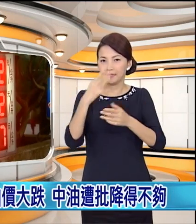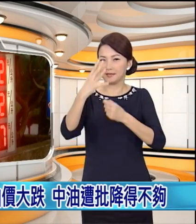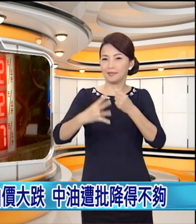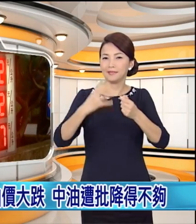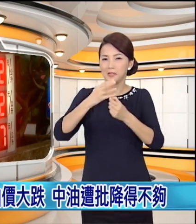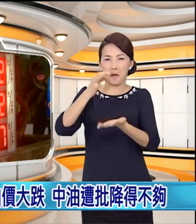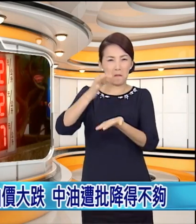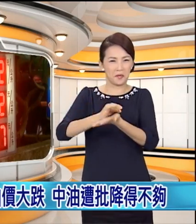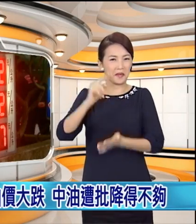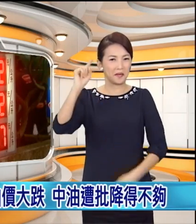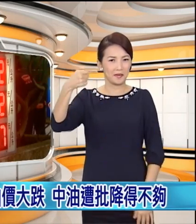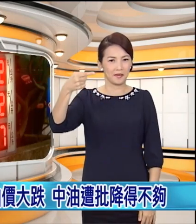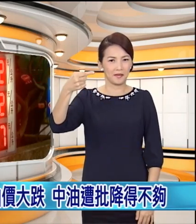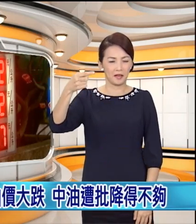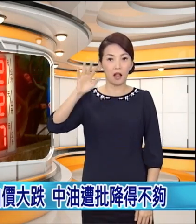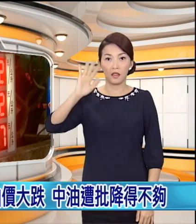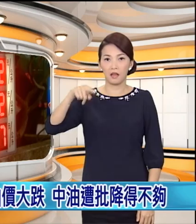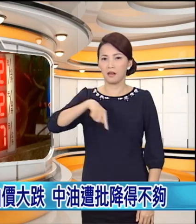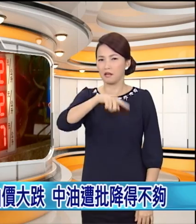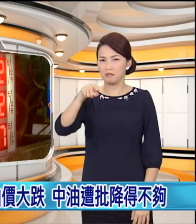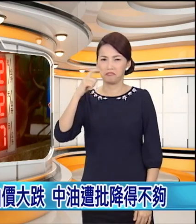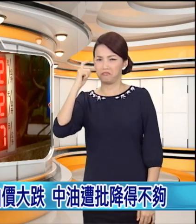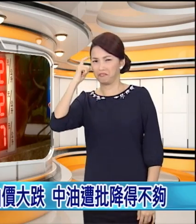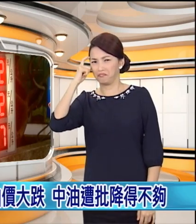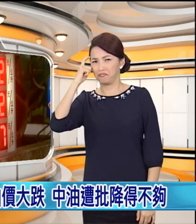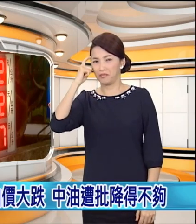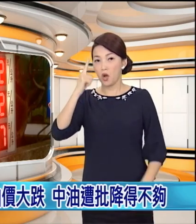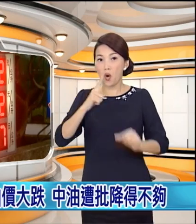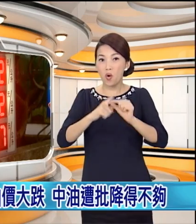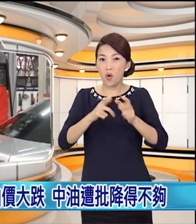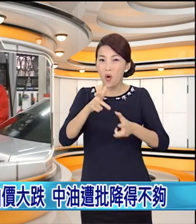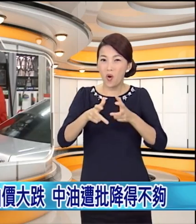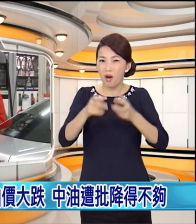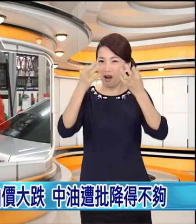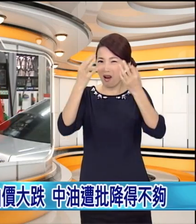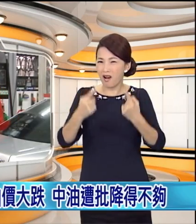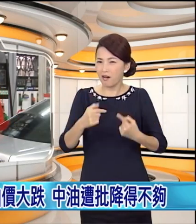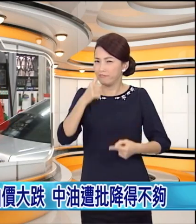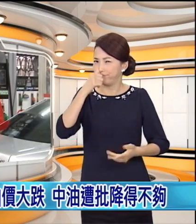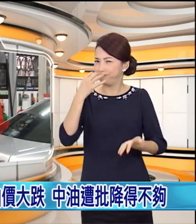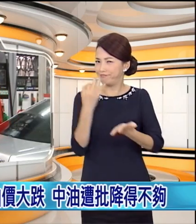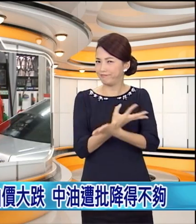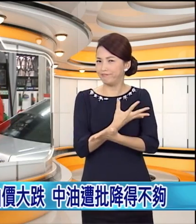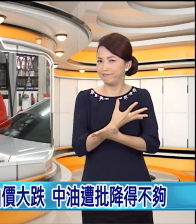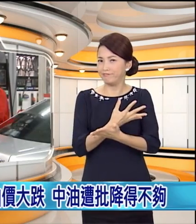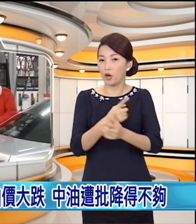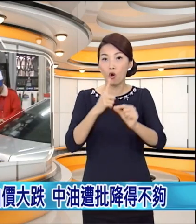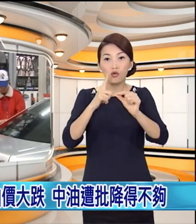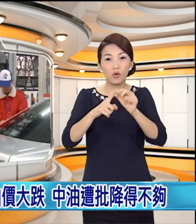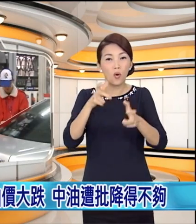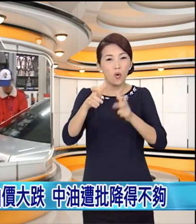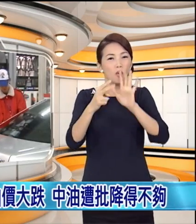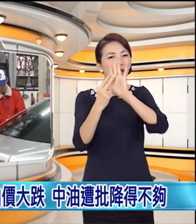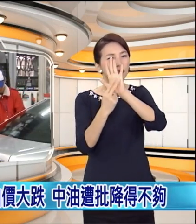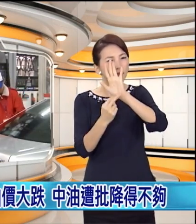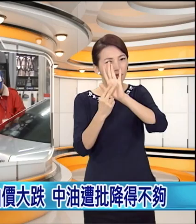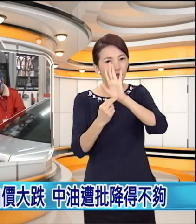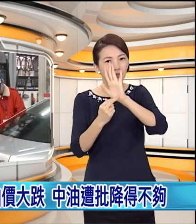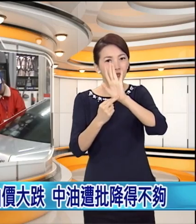逼近四年新低。不过外界还是质疑中油降的幅度太少了。中油表